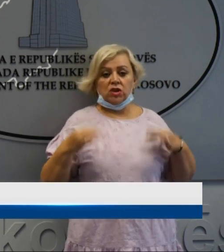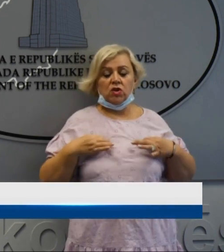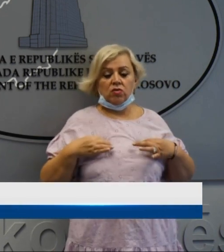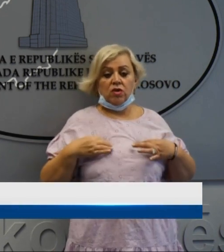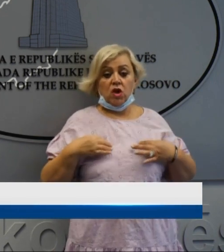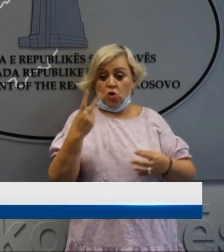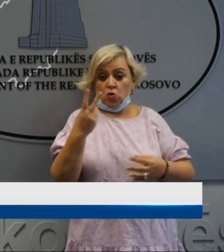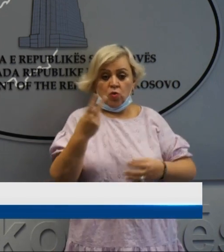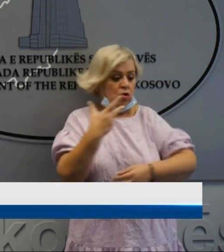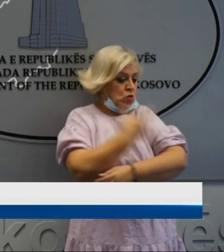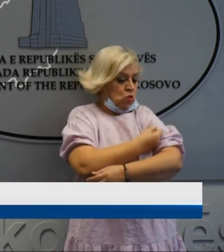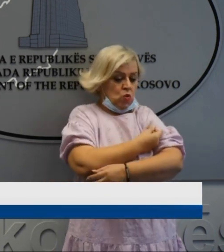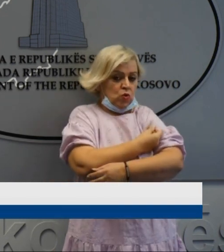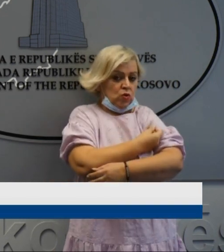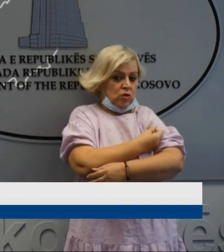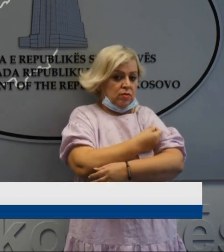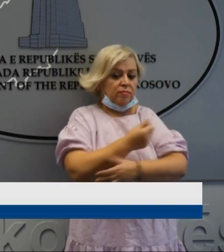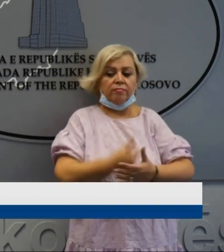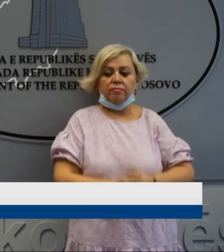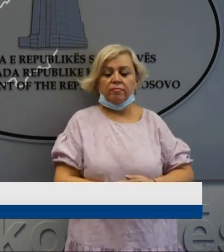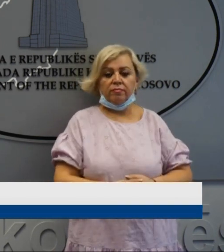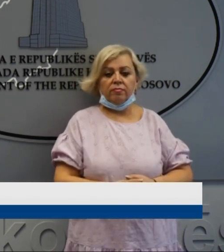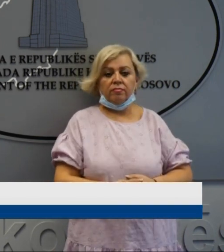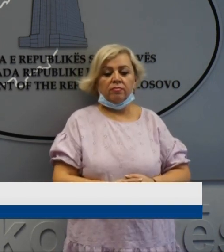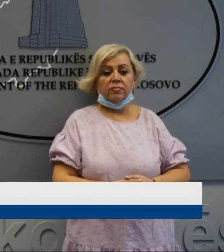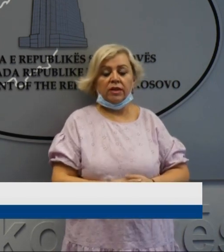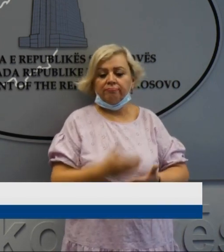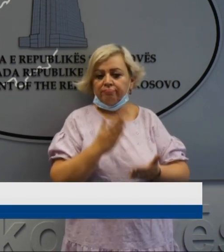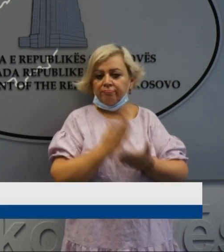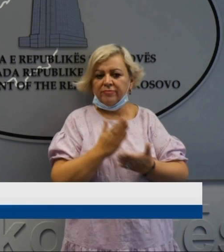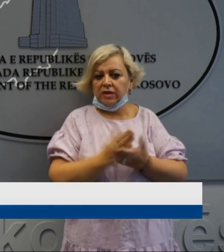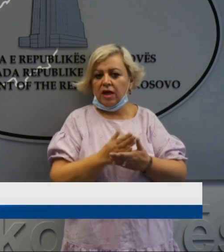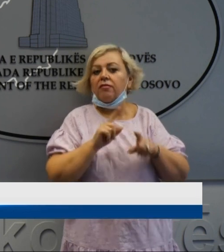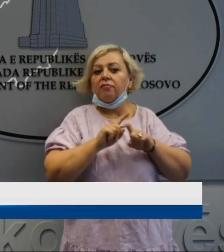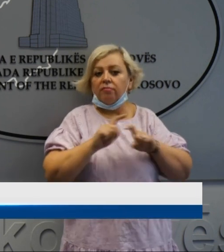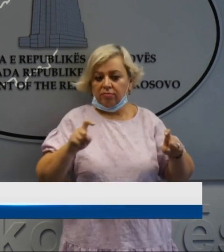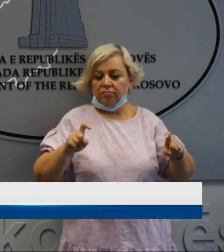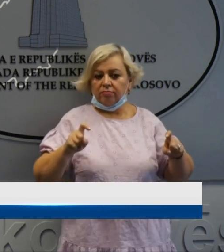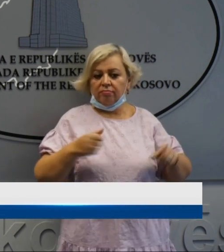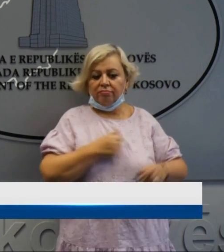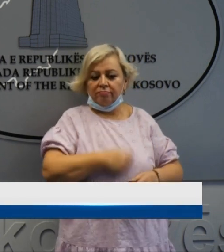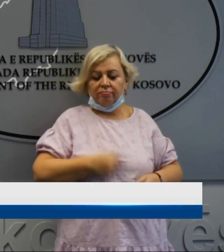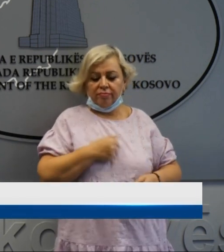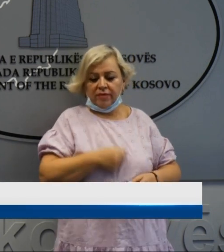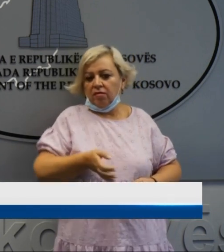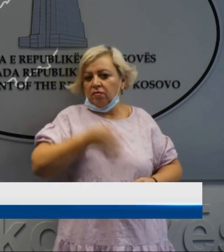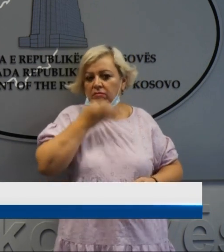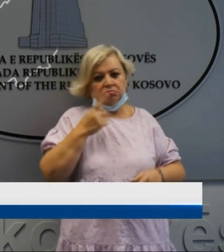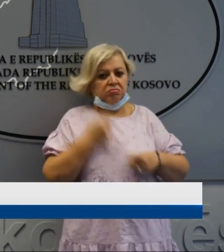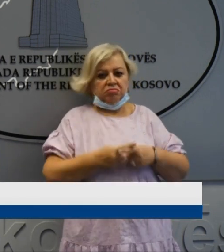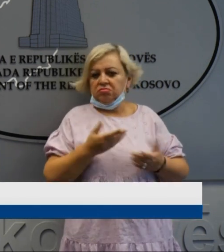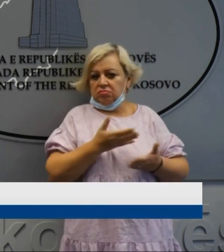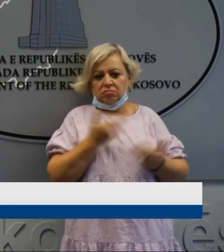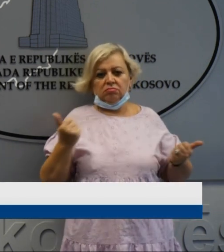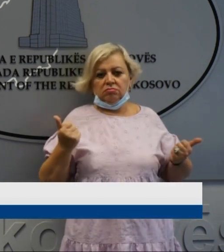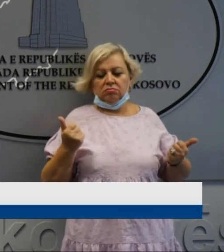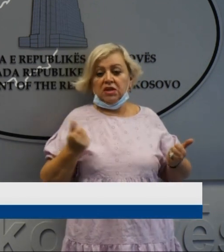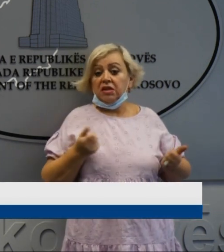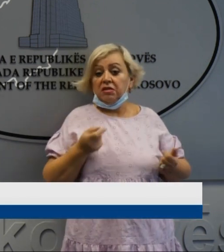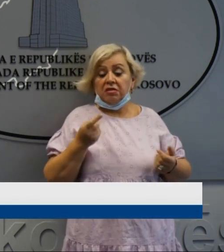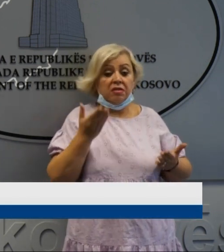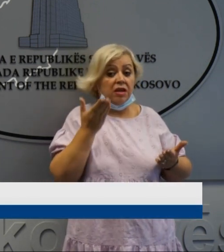cilët kanë dy doza që janë vaksinuar me dy doza dhe megjithatë janë infektuar, nuk e kam informacionin e sakt nëse